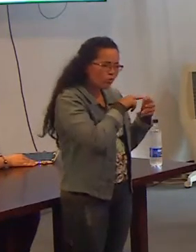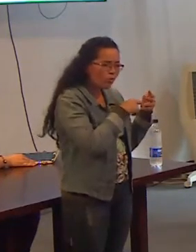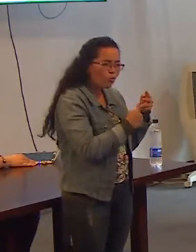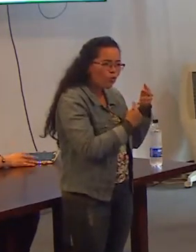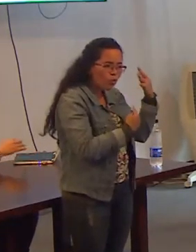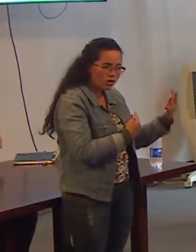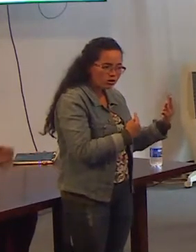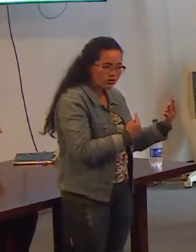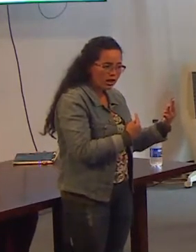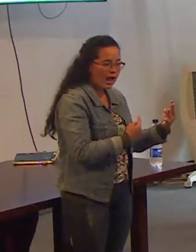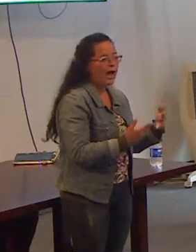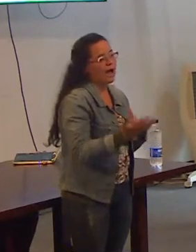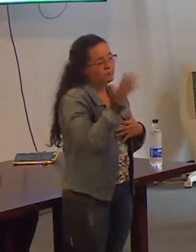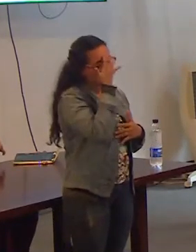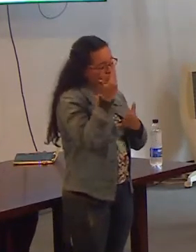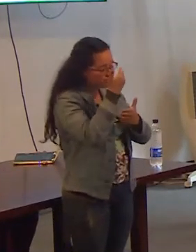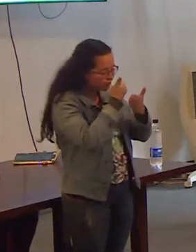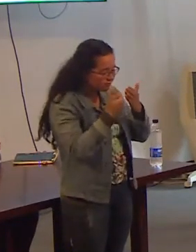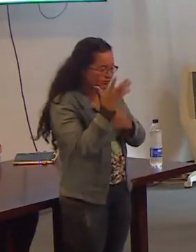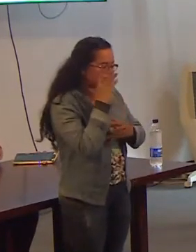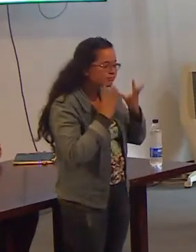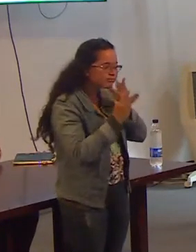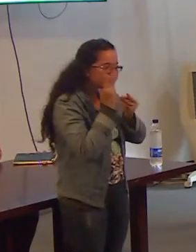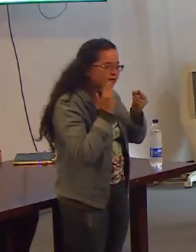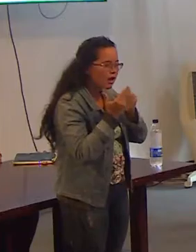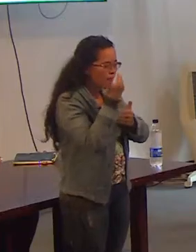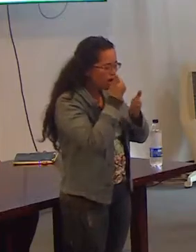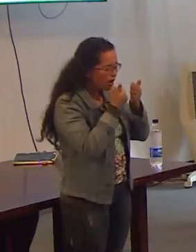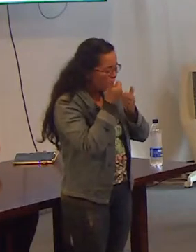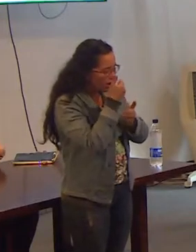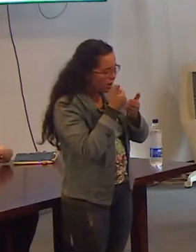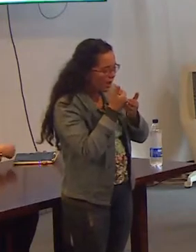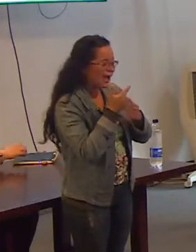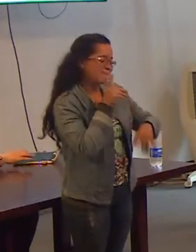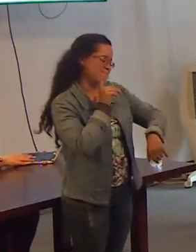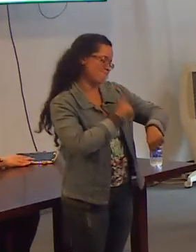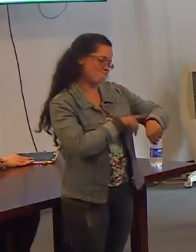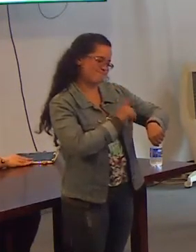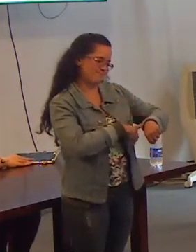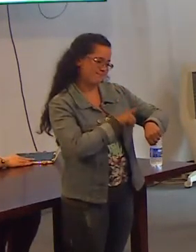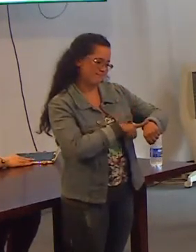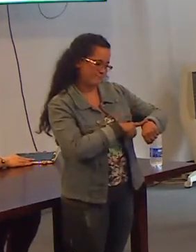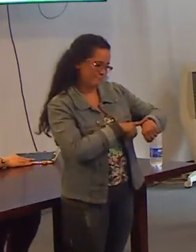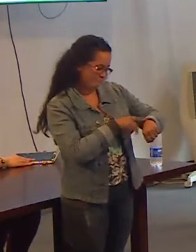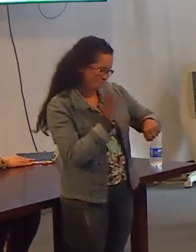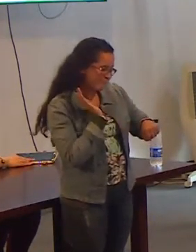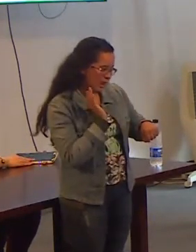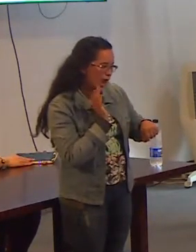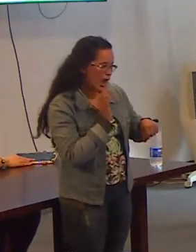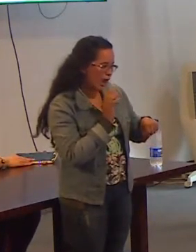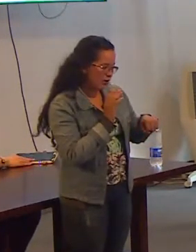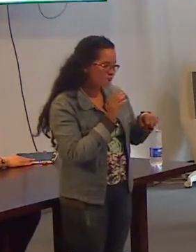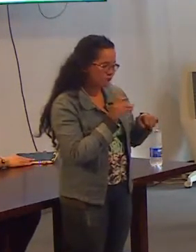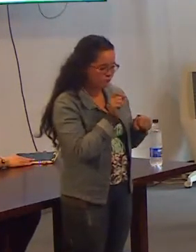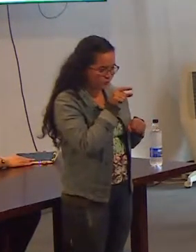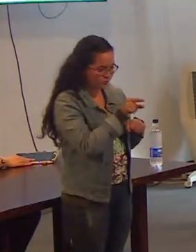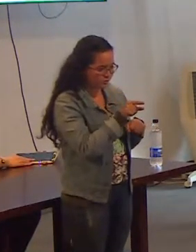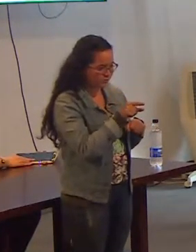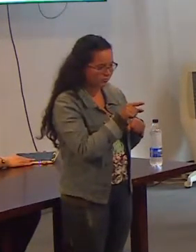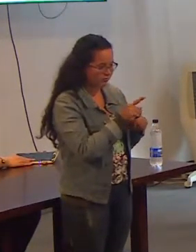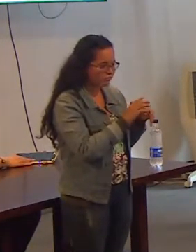la experiencia y en el replanteando del proceso, por temas de tiempo, lo que hicimos fue unificar